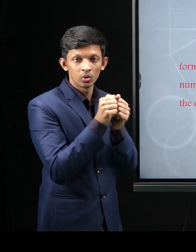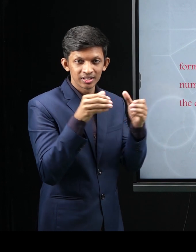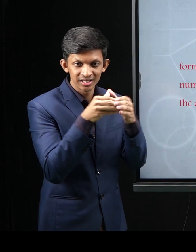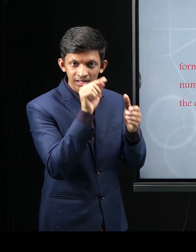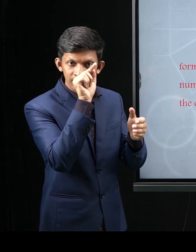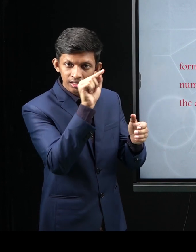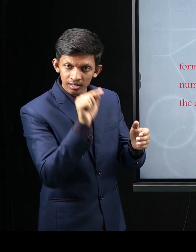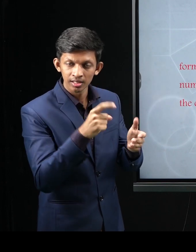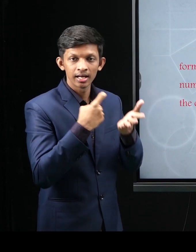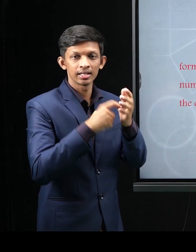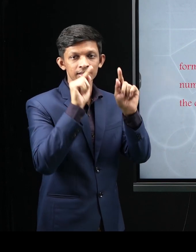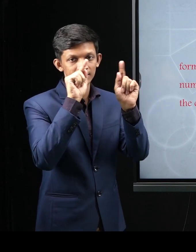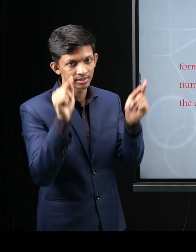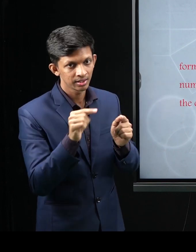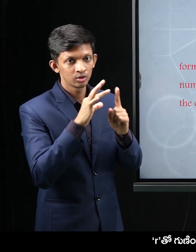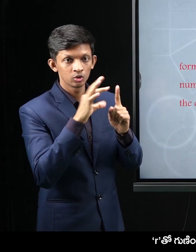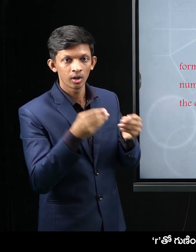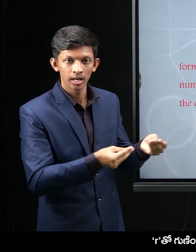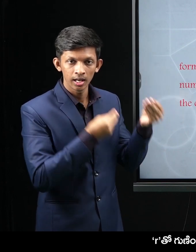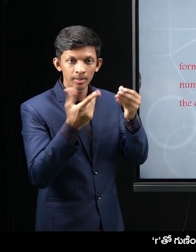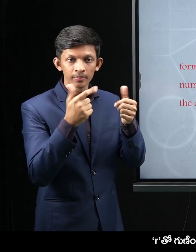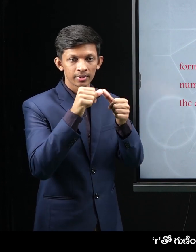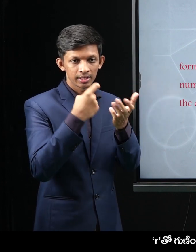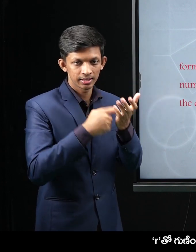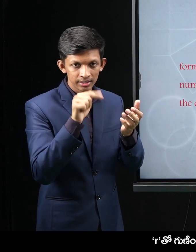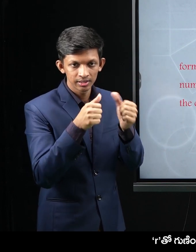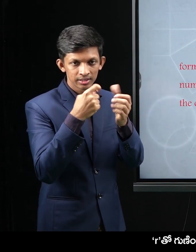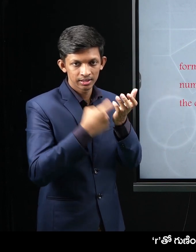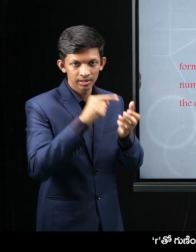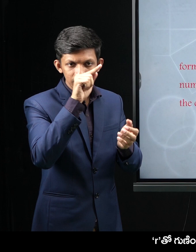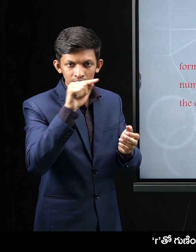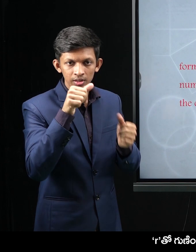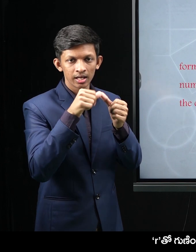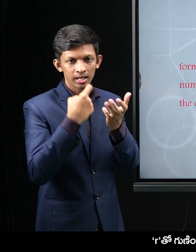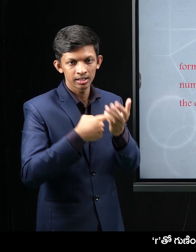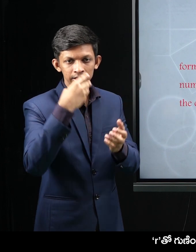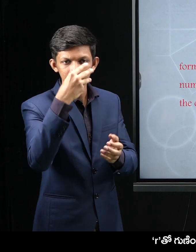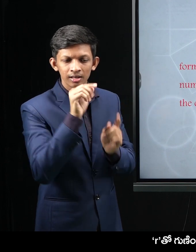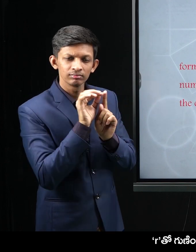ఇవ్వడానికి సాధారణ నిష్పత్తి rతో గుణించడం ద్వారా పొందబడుతుందని మనం గమనించాము.